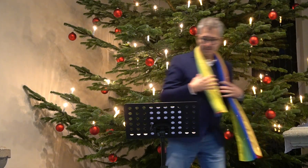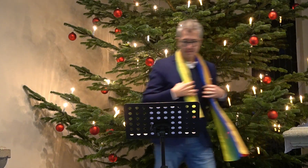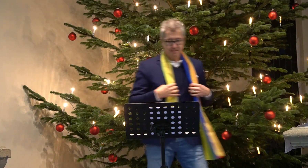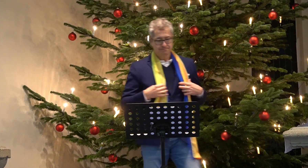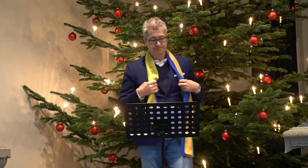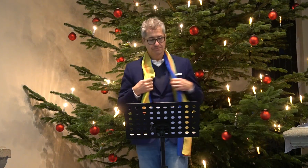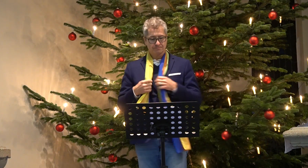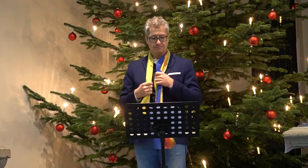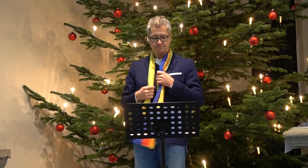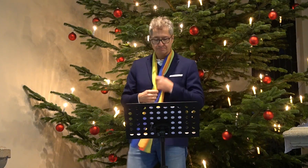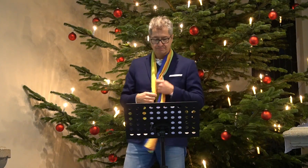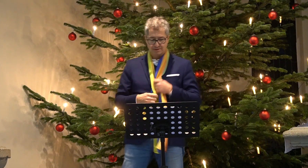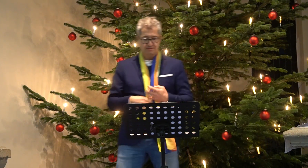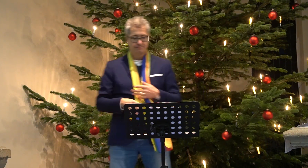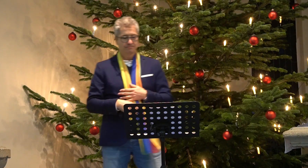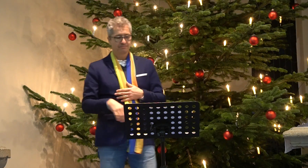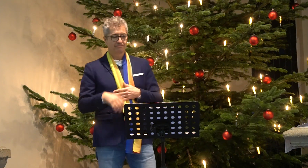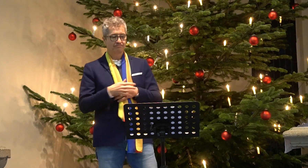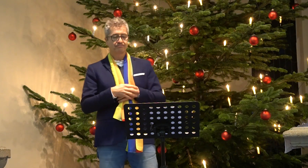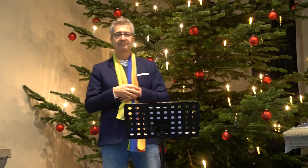Wir sehen die Weihnachtsgeschichte nach Lukas.